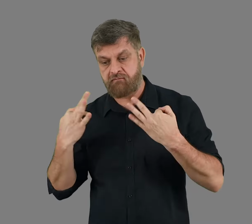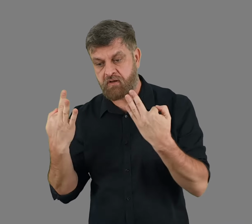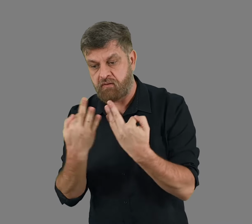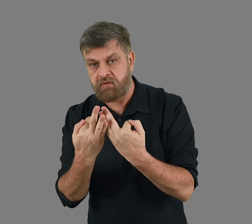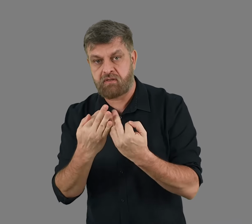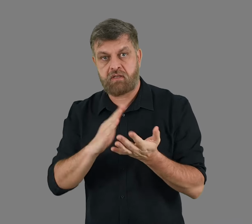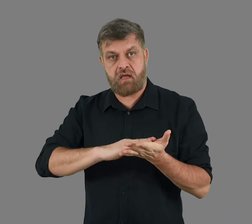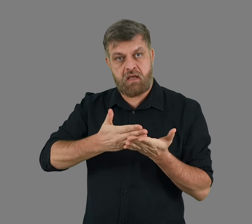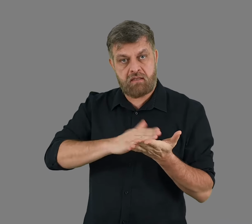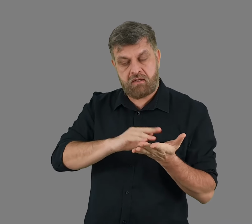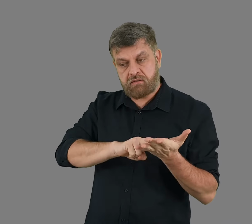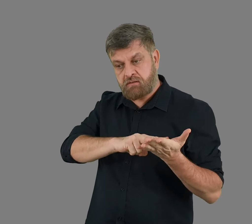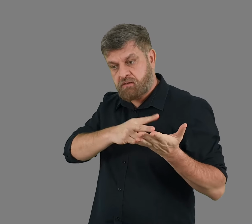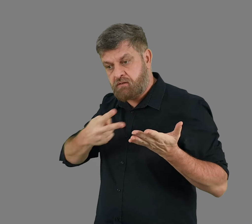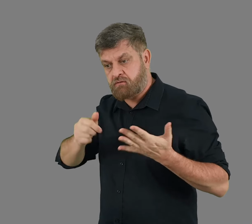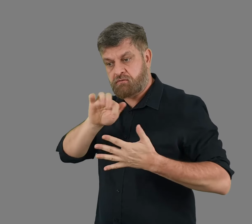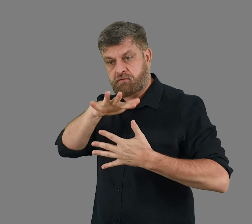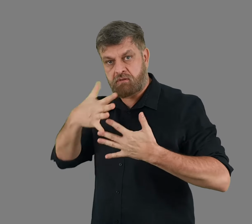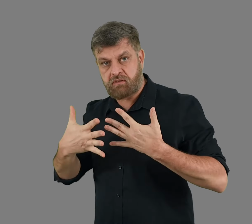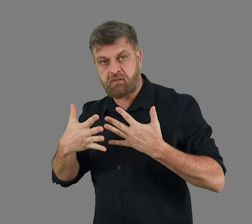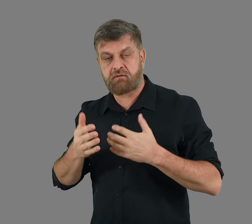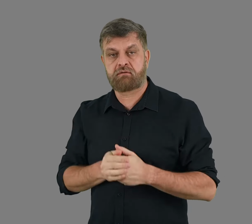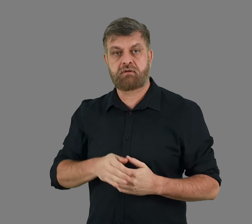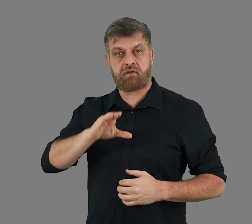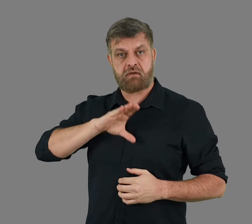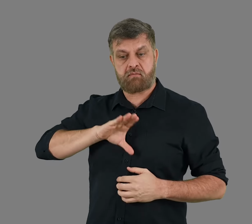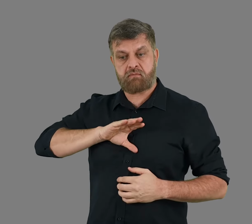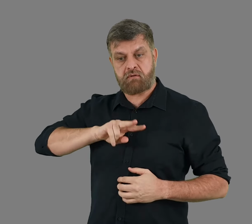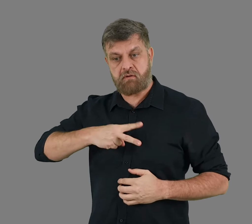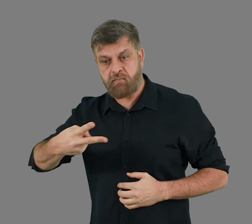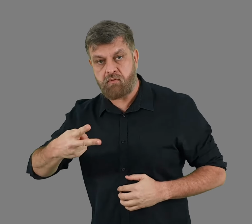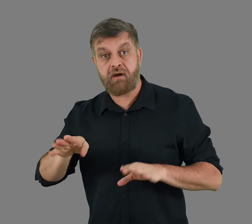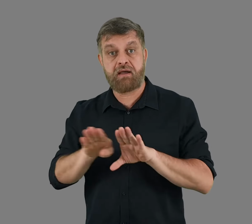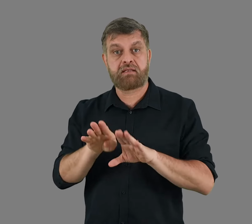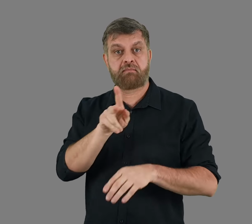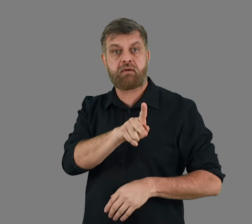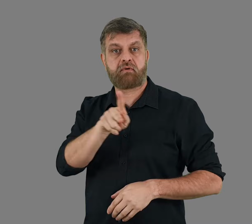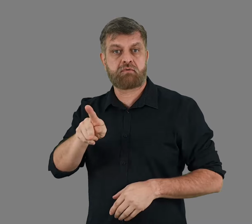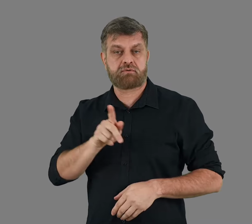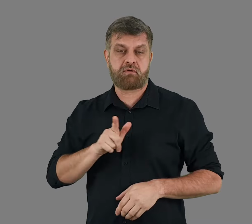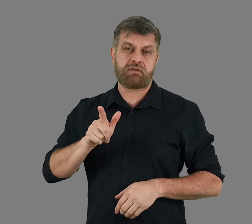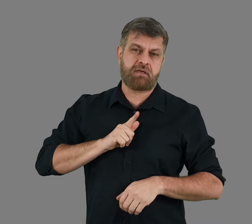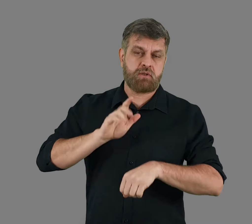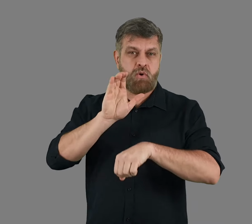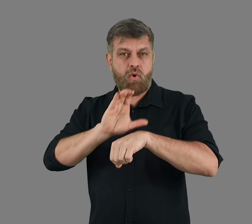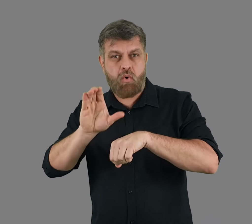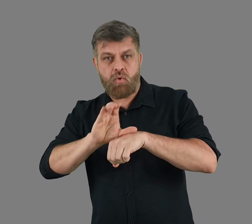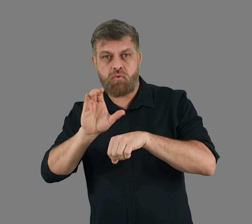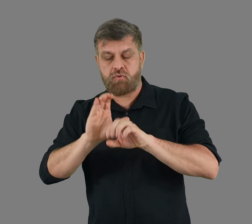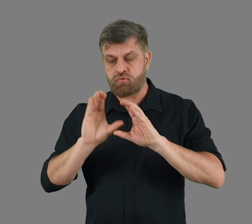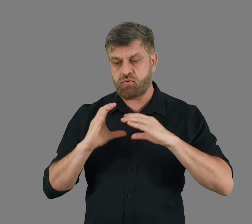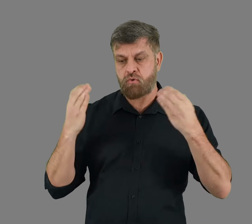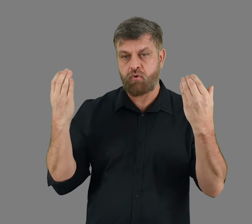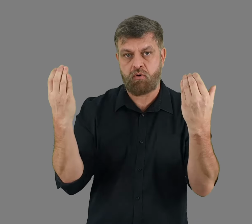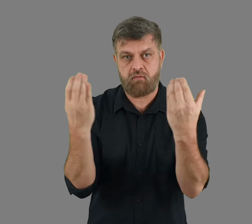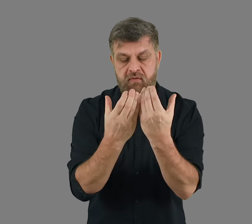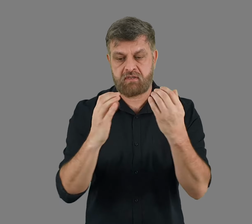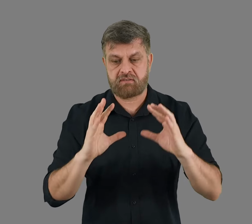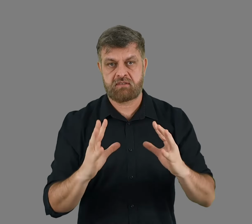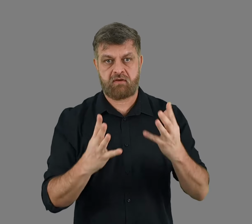tradutores e intérpretes de Libras em língua portuguesa e professores, através de cursos, conferências, festividades, encontros,